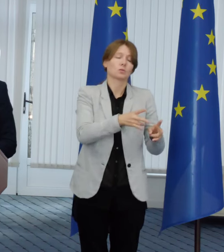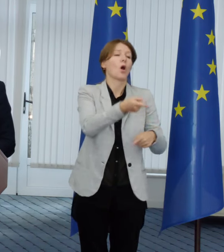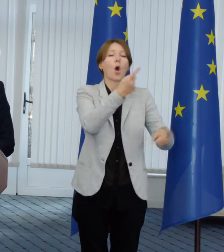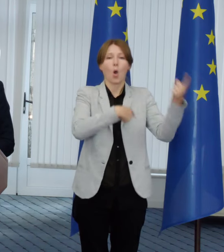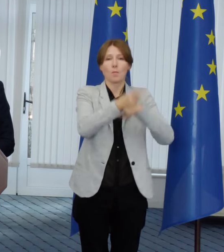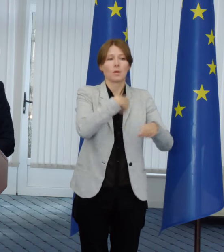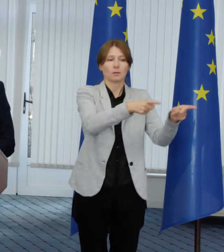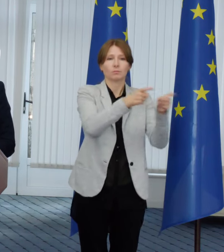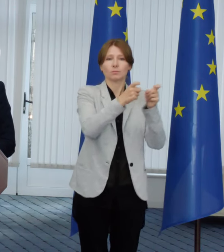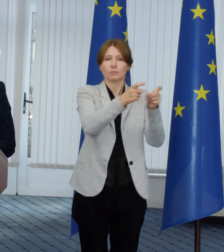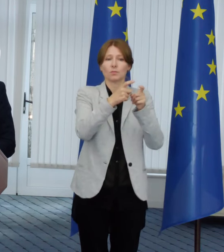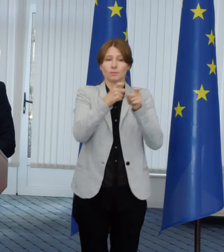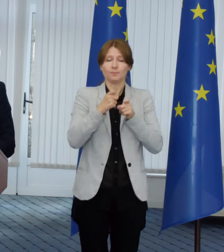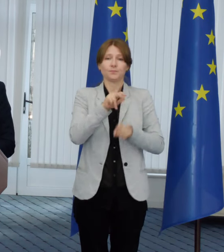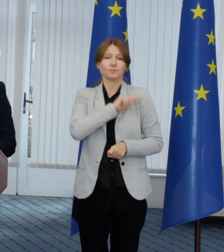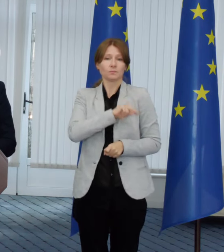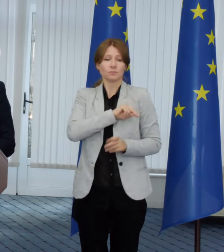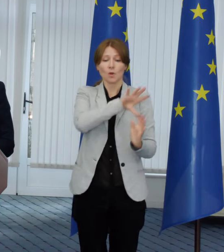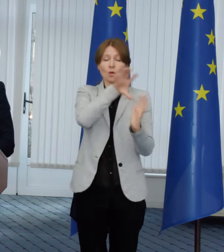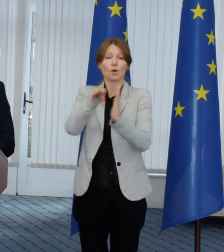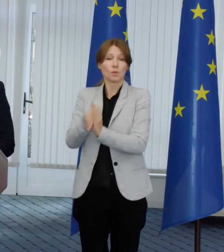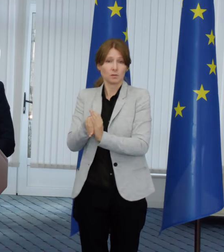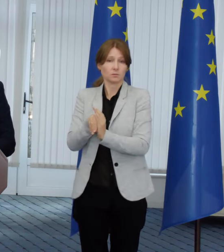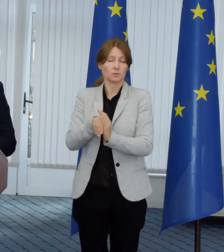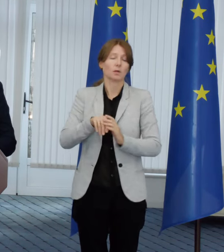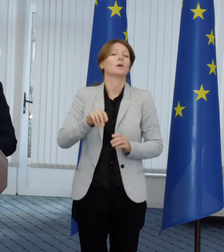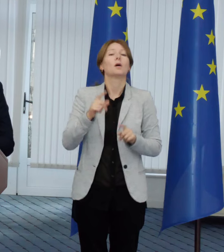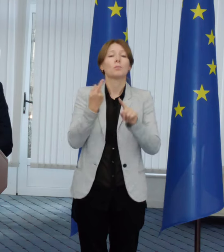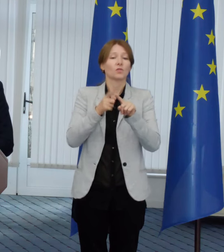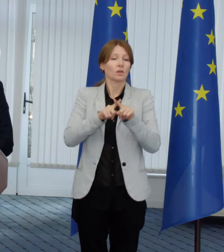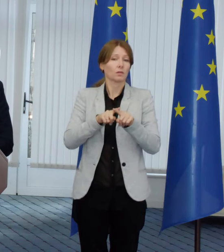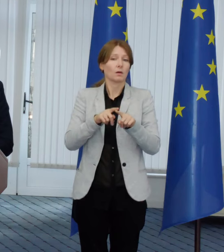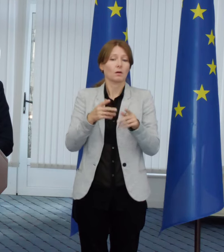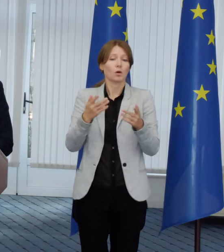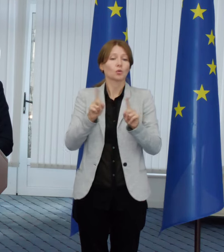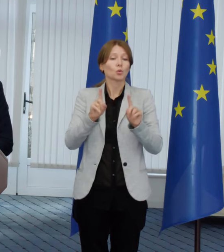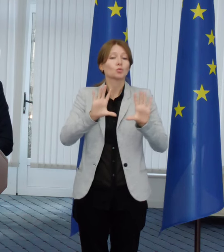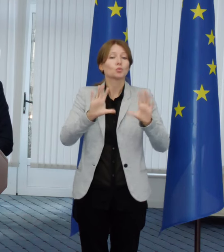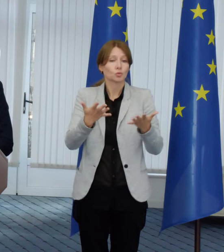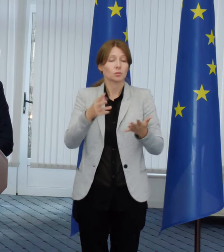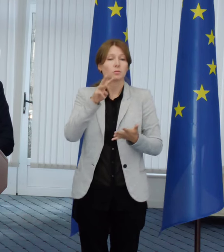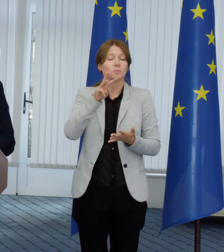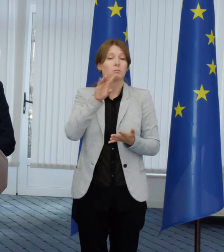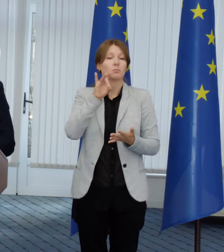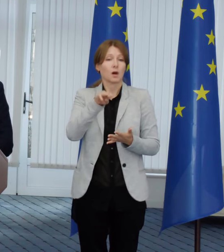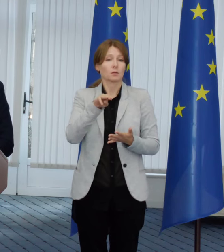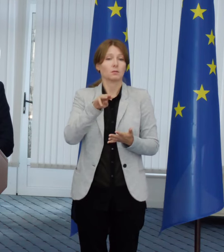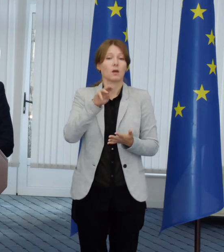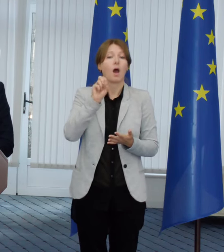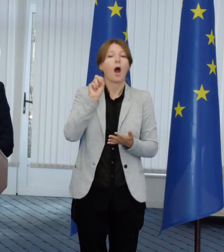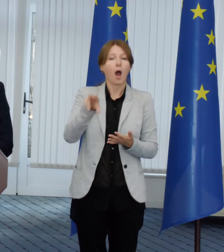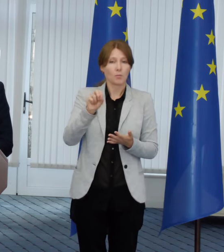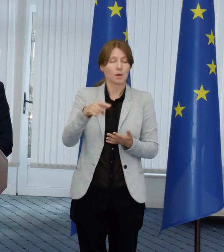urma acestor activități abuzive. În luna martie și aprilie, noi am oferit